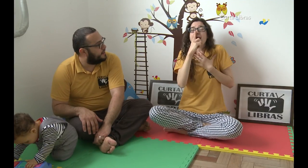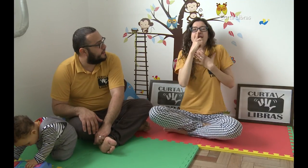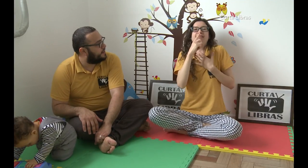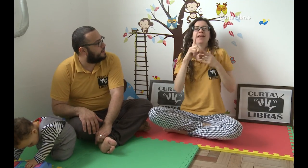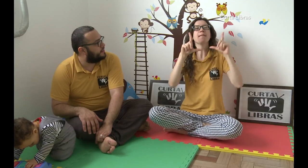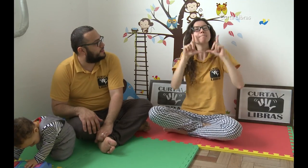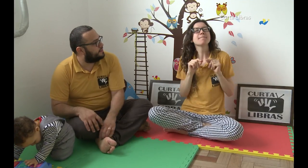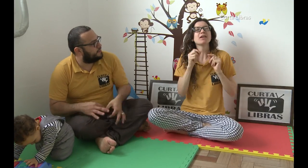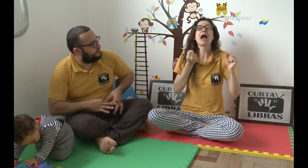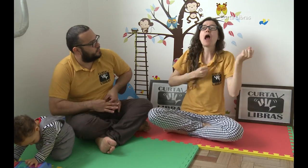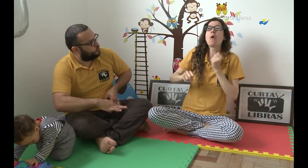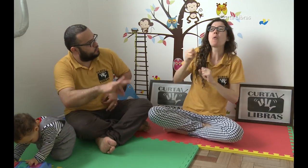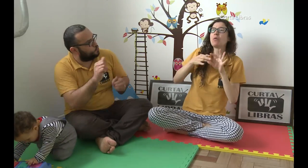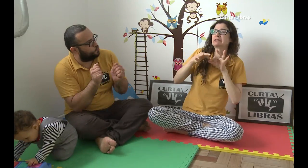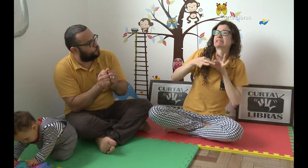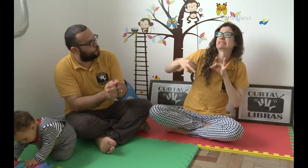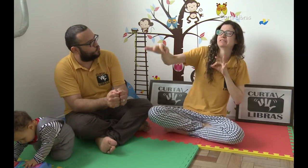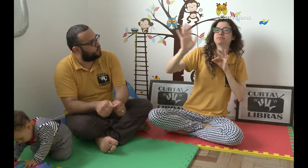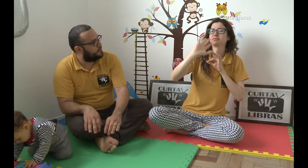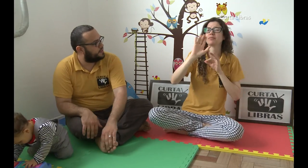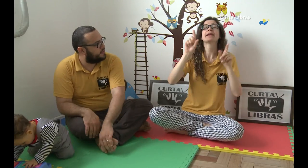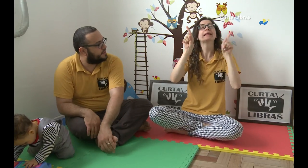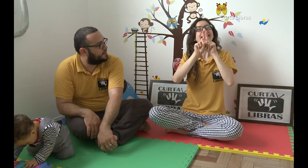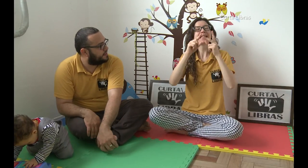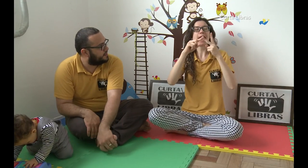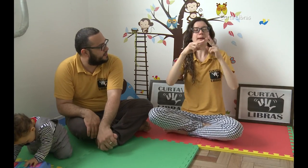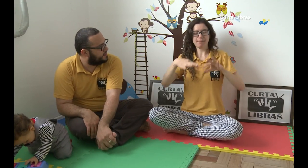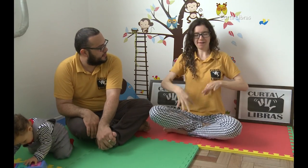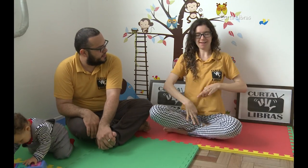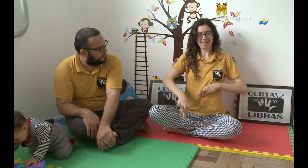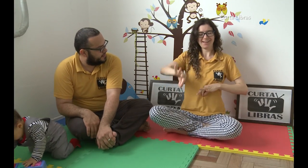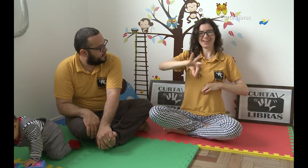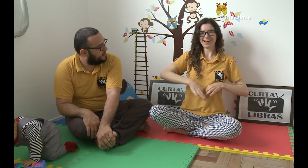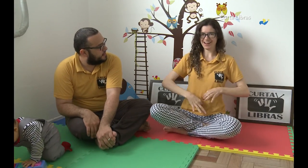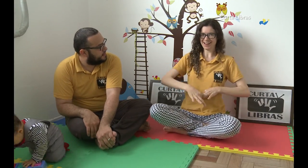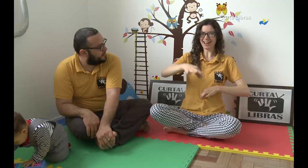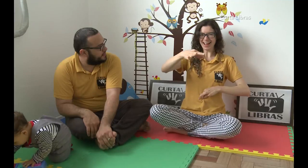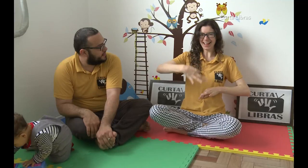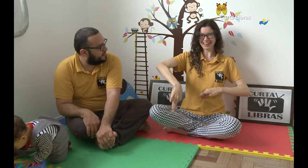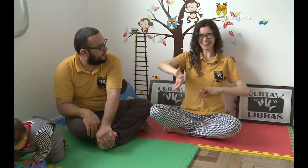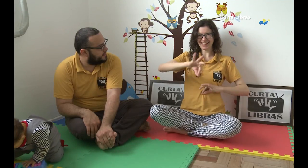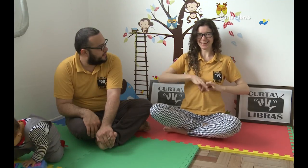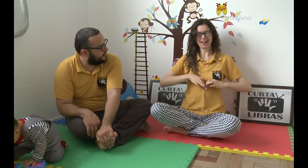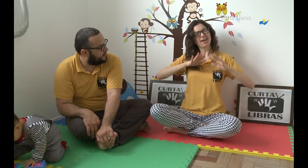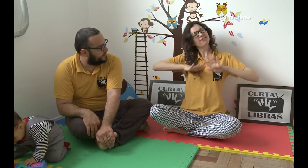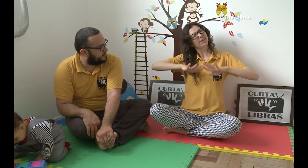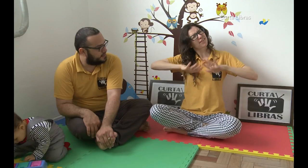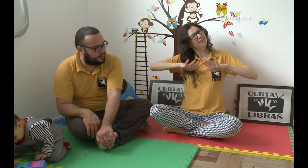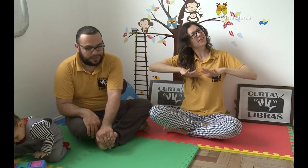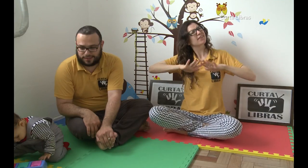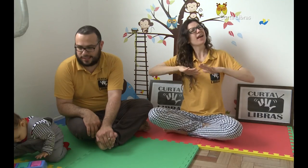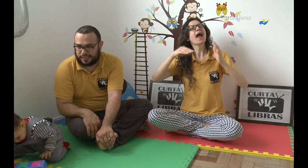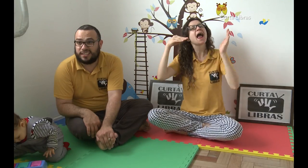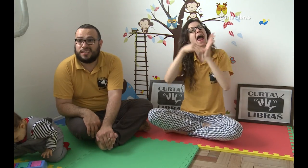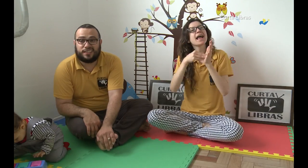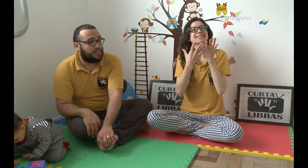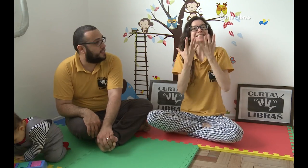A mãe não fica ansiosa Pela separação do bebê E o cordão umbilical Fica ligado ao bebê Enquanto ele ainda tiver pulso